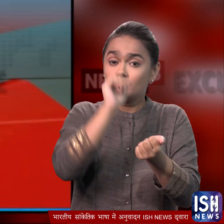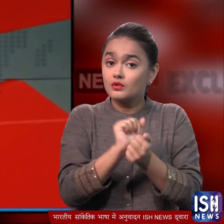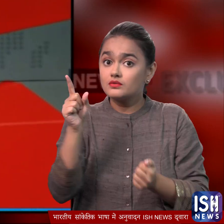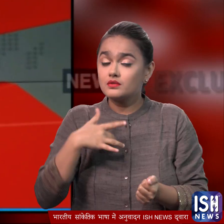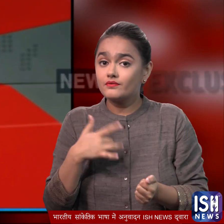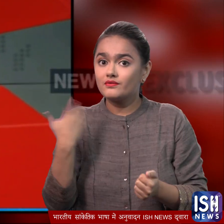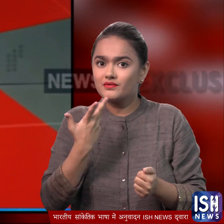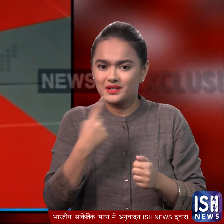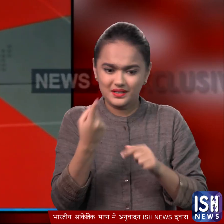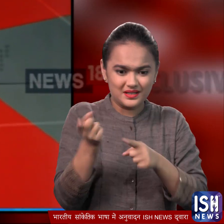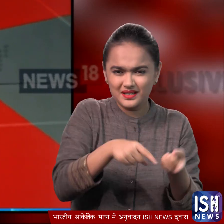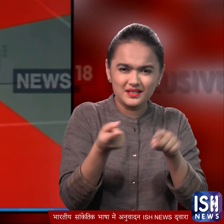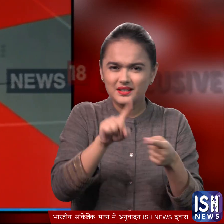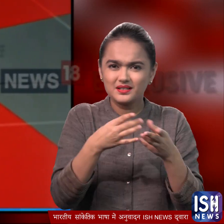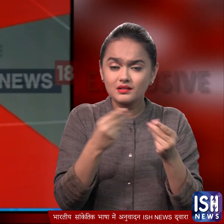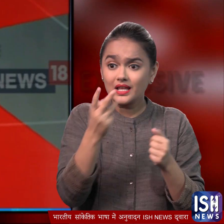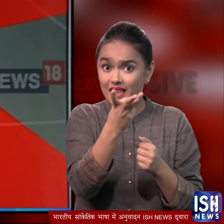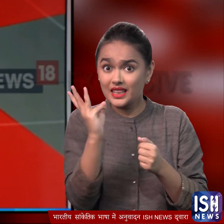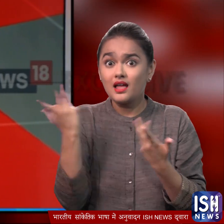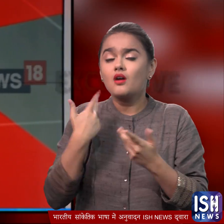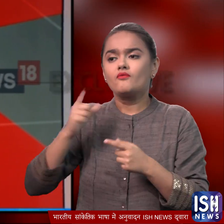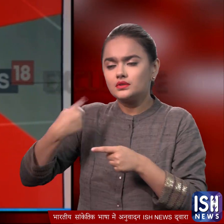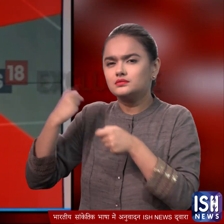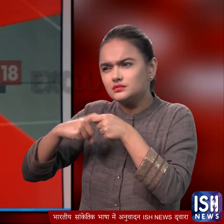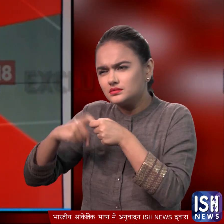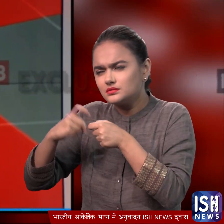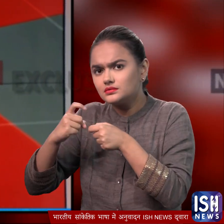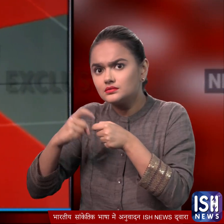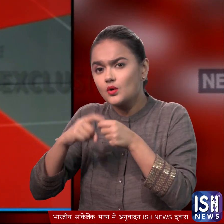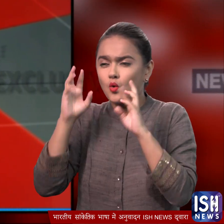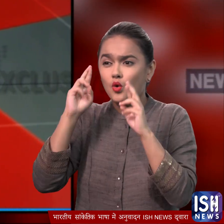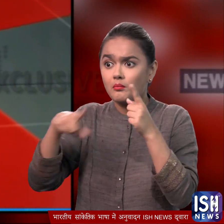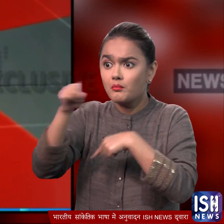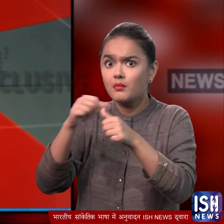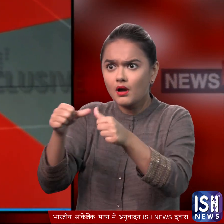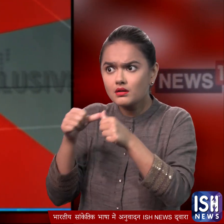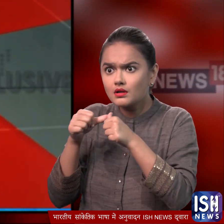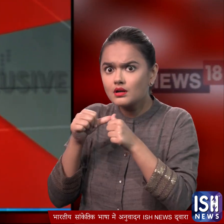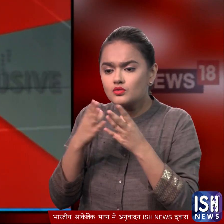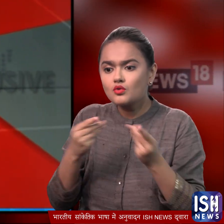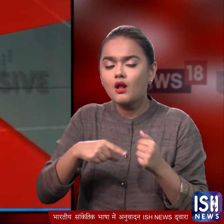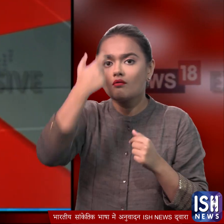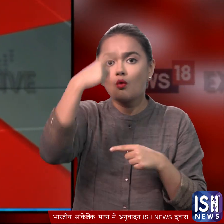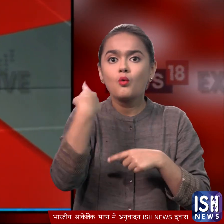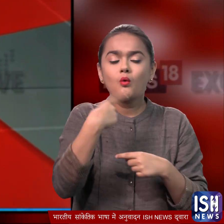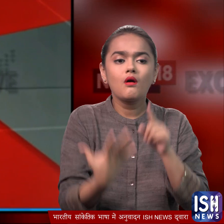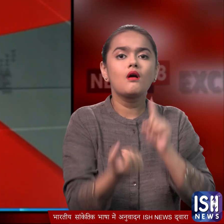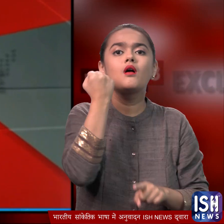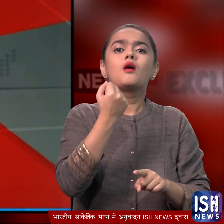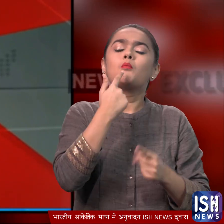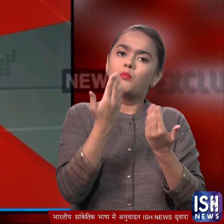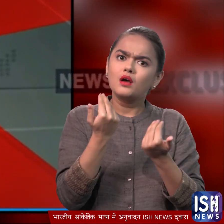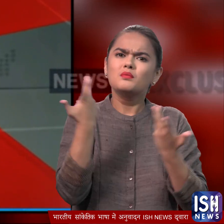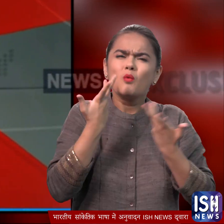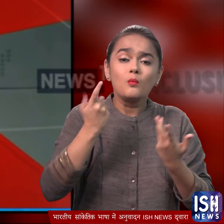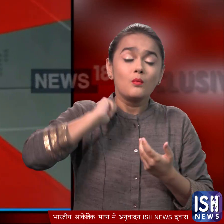है कि मध्यस्थता करने वाले इन तीनों लोगों से पूछताछ के बाद केस की गुत्थी कुछ हद तक सुलझ जाएगी और यह समझ में आ जाएगा कि आखिर जो हुआ वो